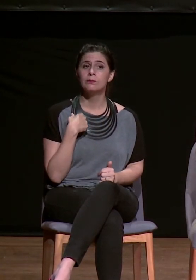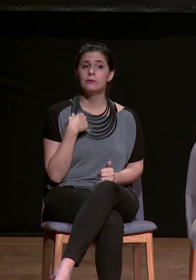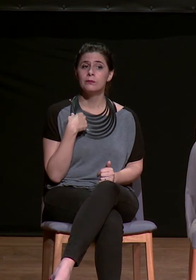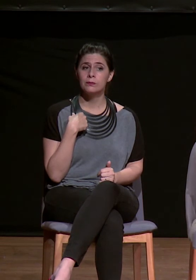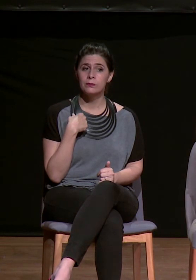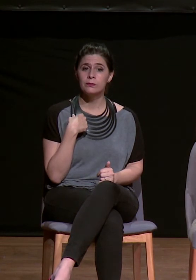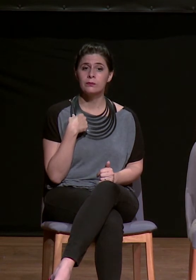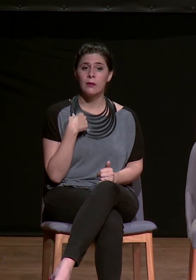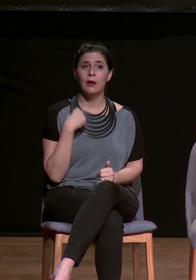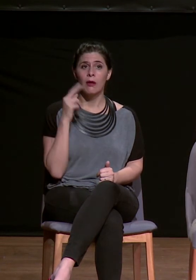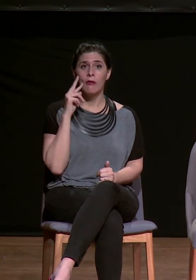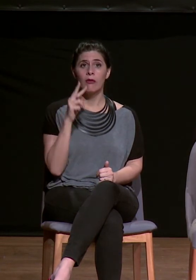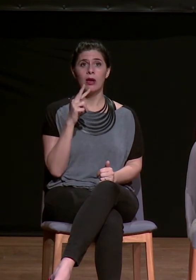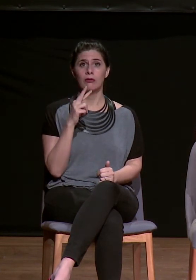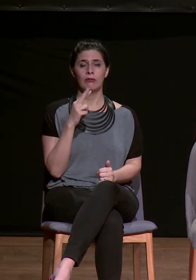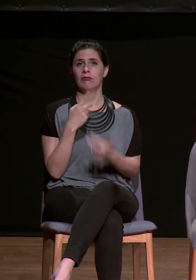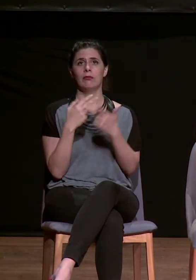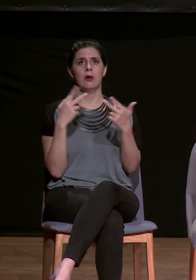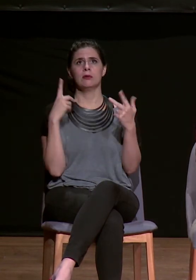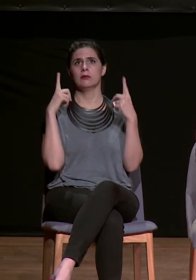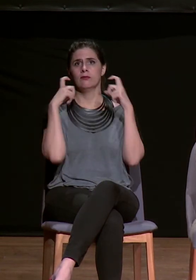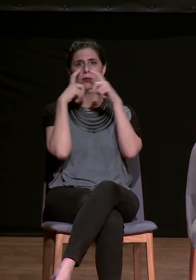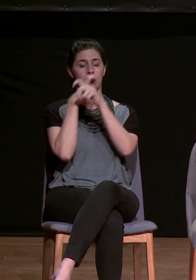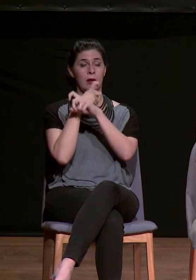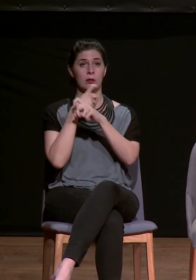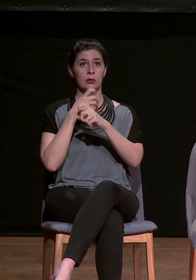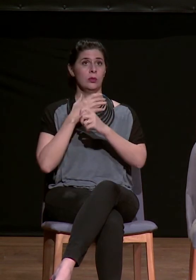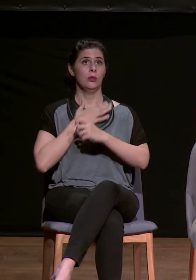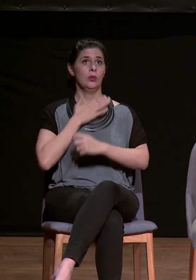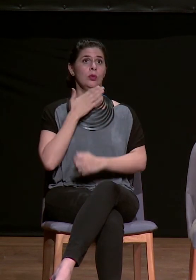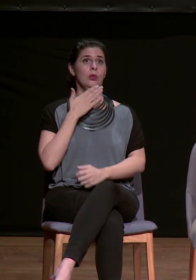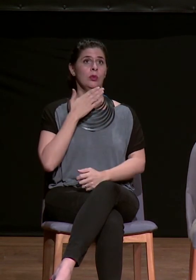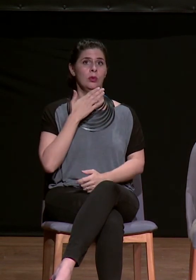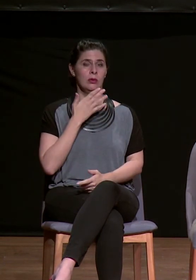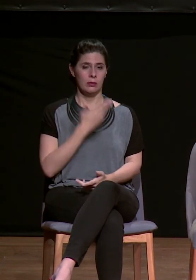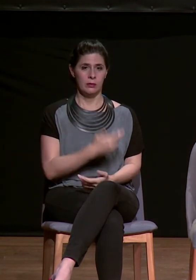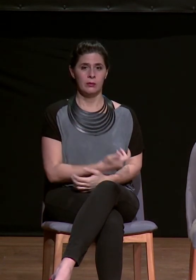são assustadoras, como a Michele tão bem traduziu, né?